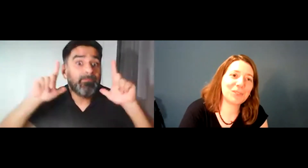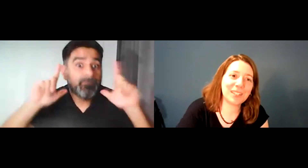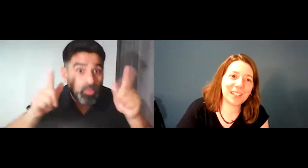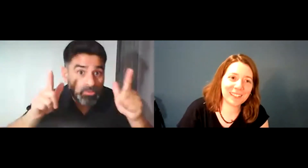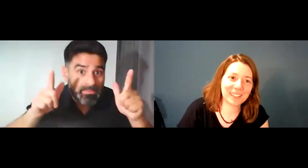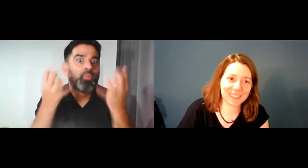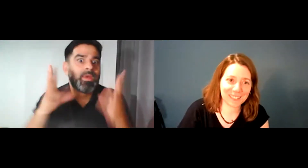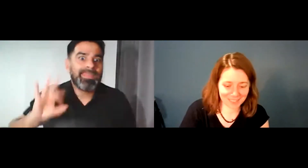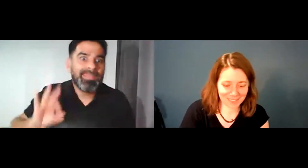disfruten.